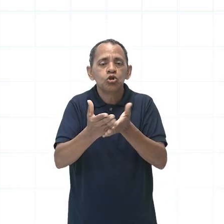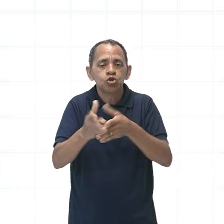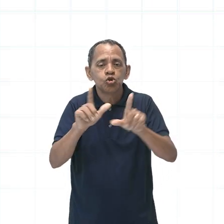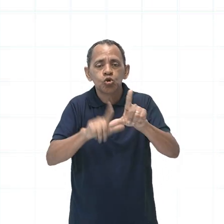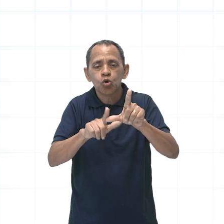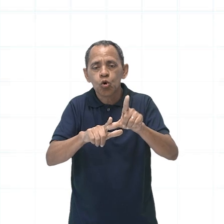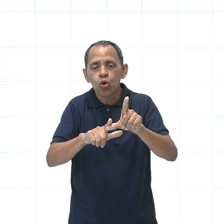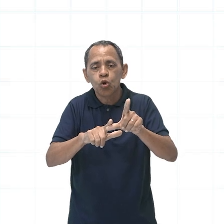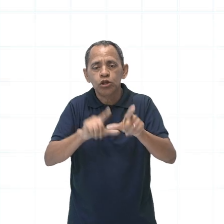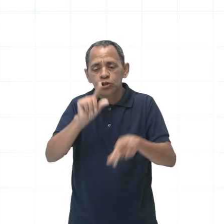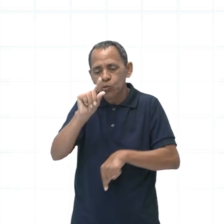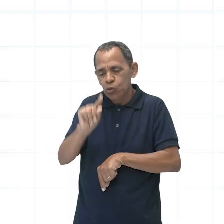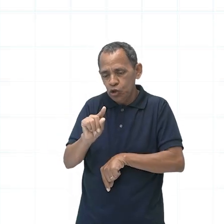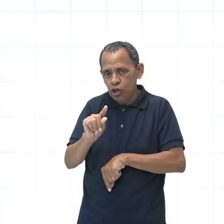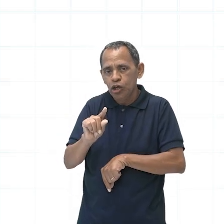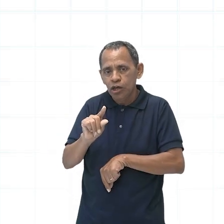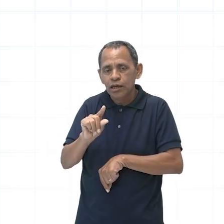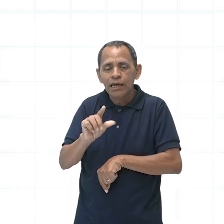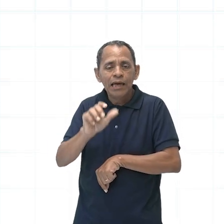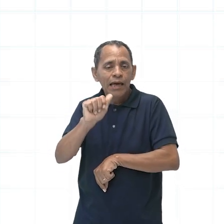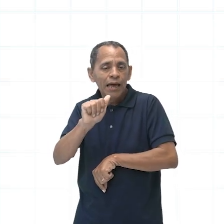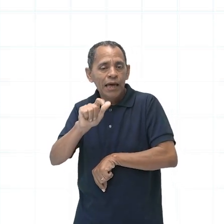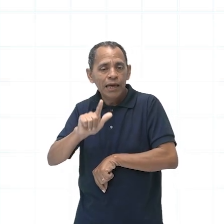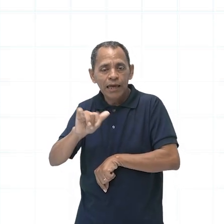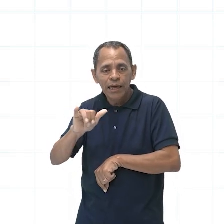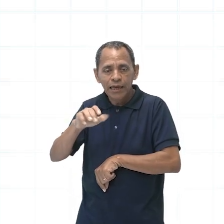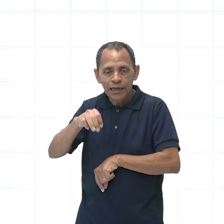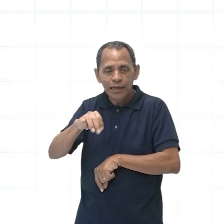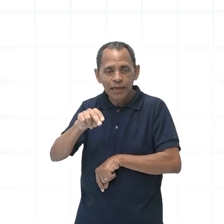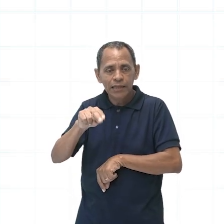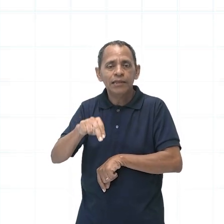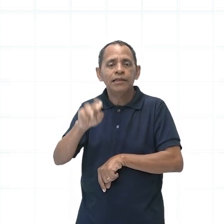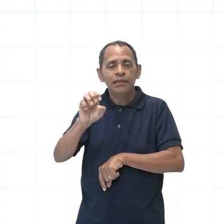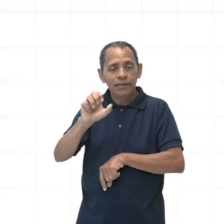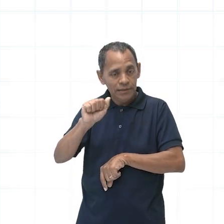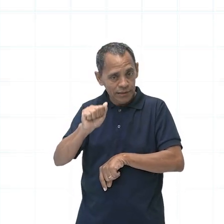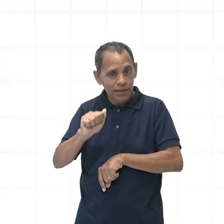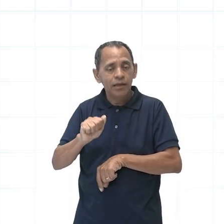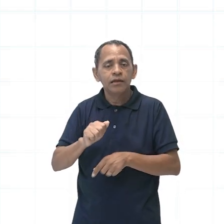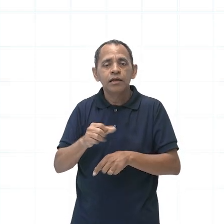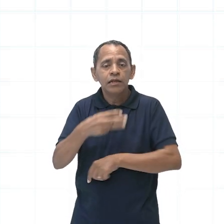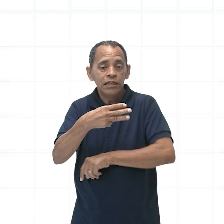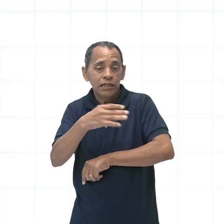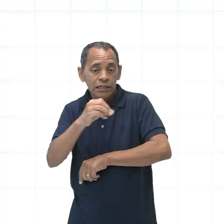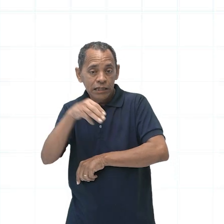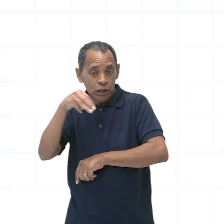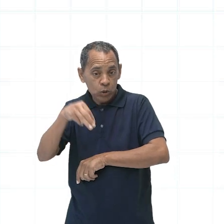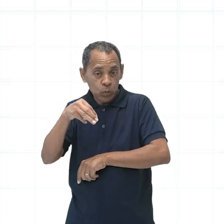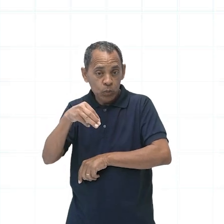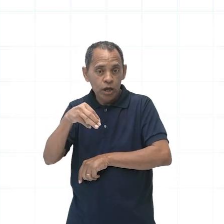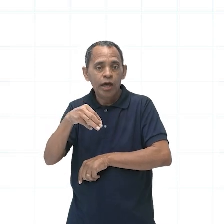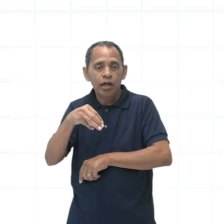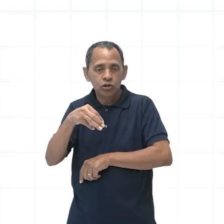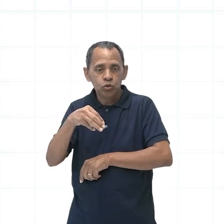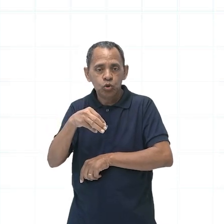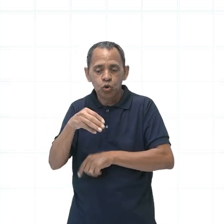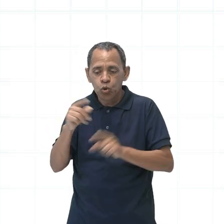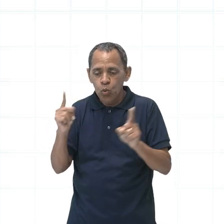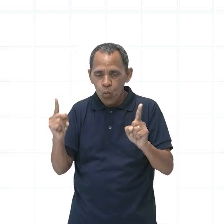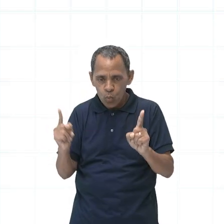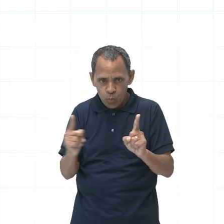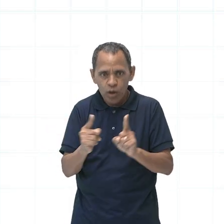eu tenho o quê? Eu tenho a linha, né? 30 metros para os cursos d'água de menos de 10 metros de